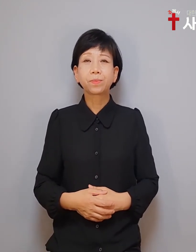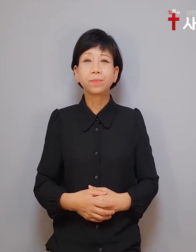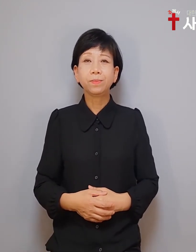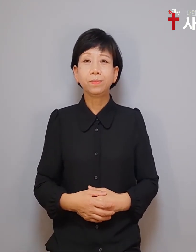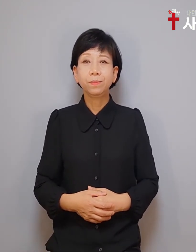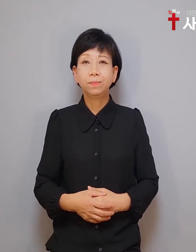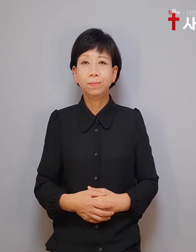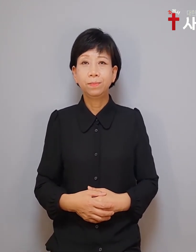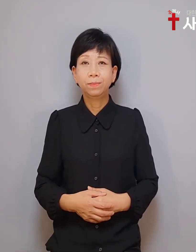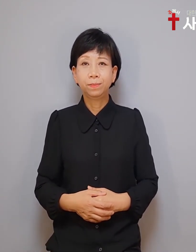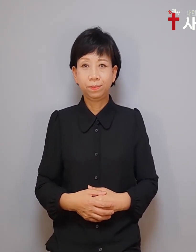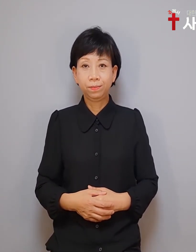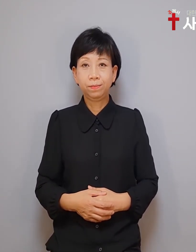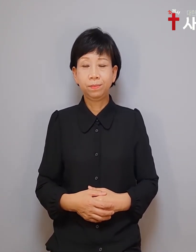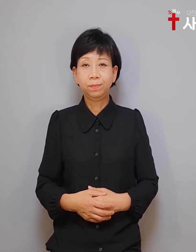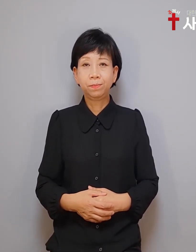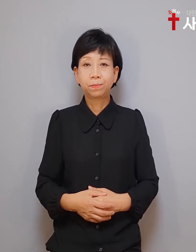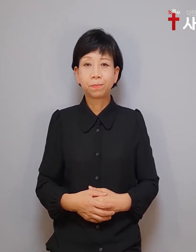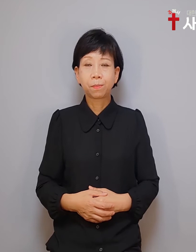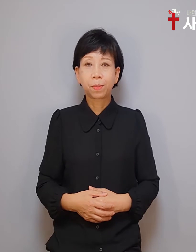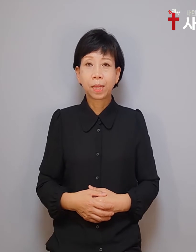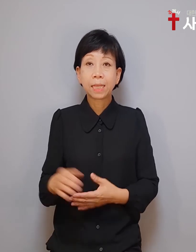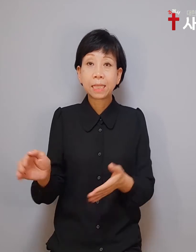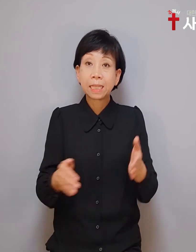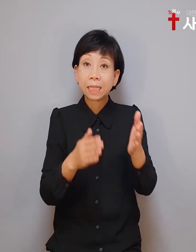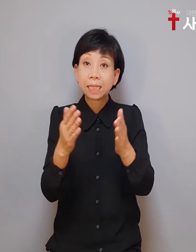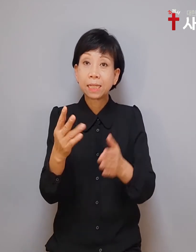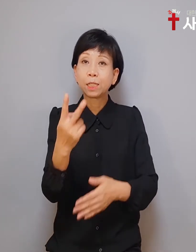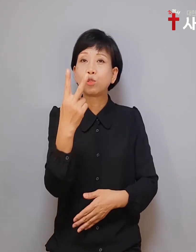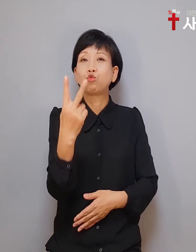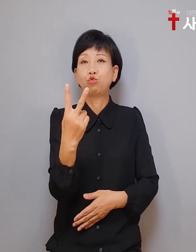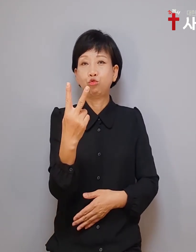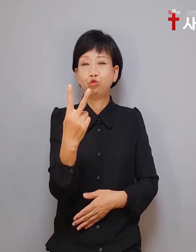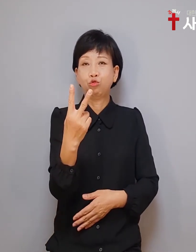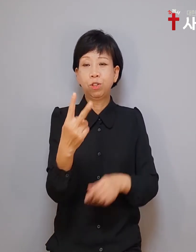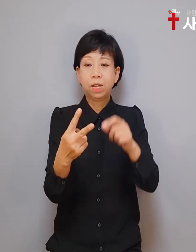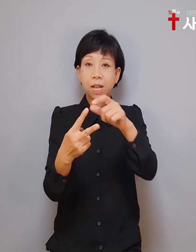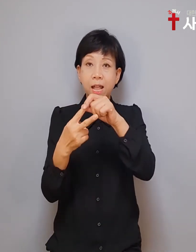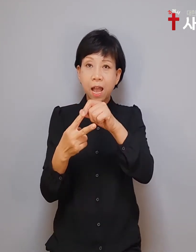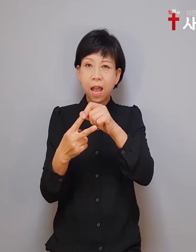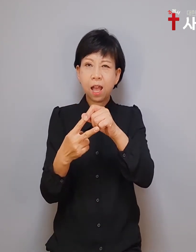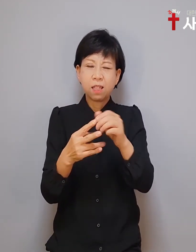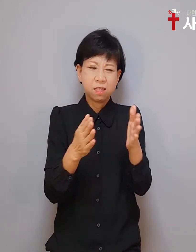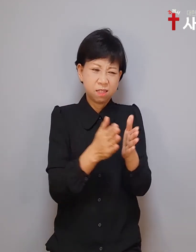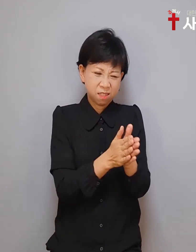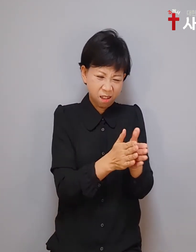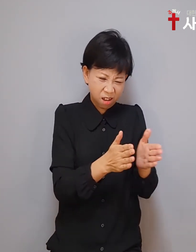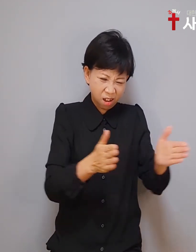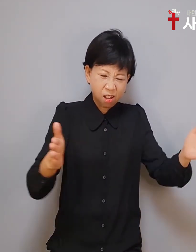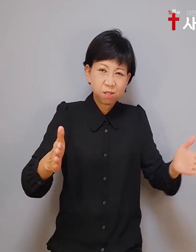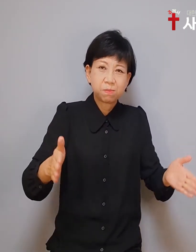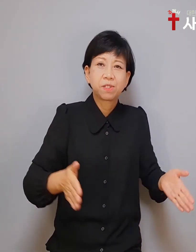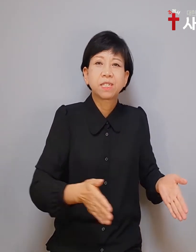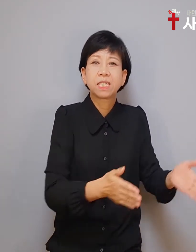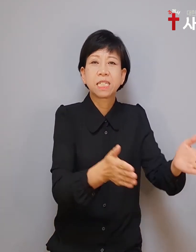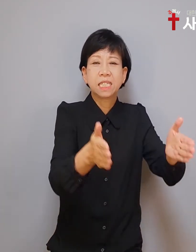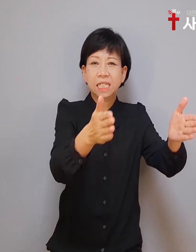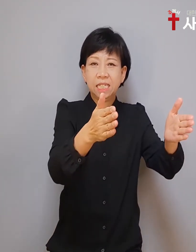네. 넓은 길이 있고 좁은 길이 있어요. 또